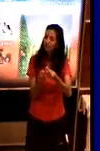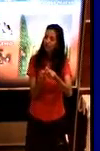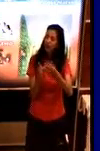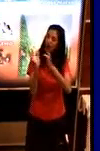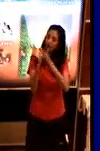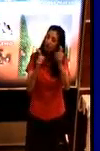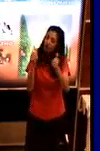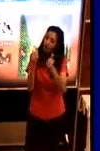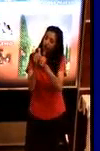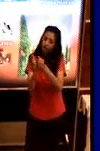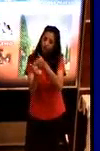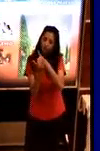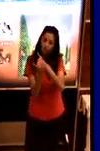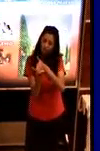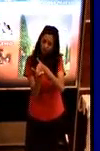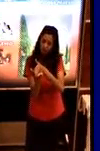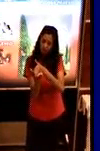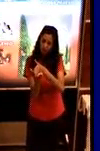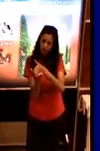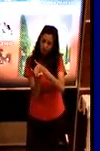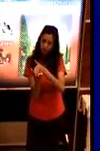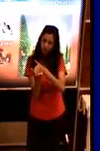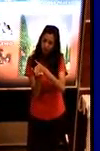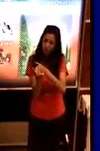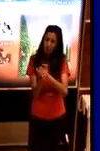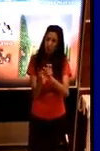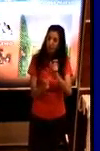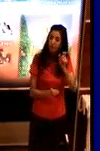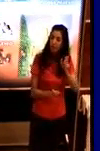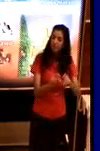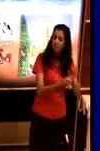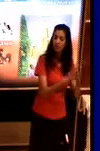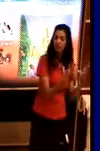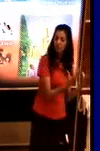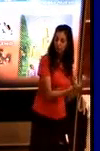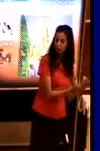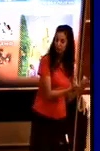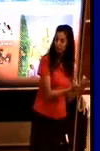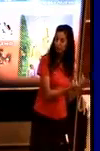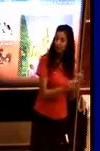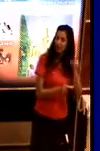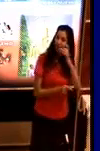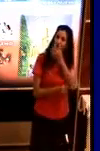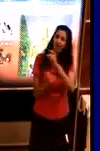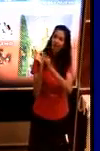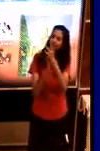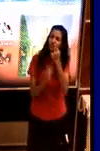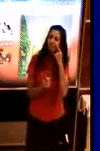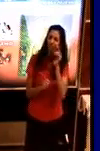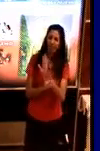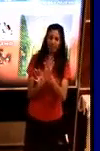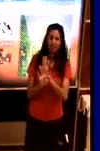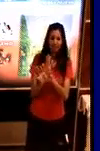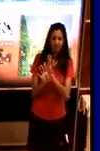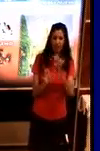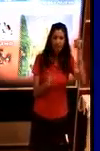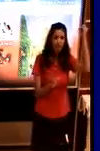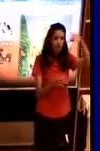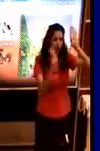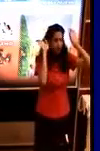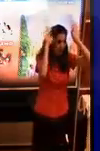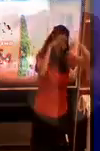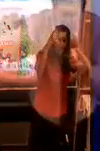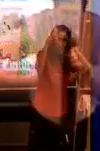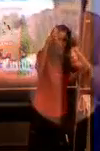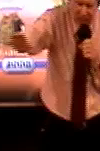cercanos por la sangre de Cristo. Los paganos no conocían nada de Jesús. Adoraban al sol, adoraban a los